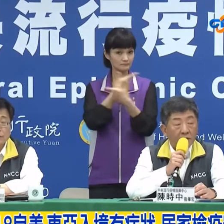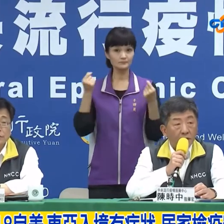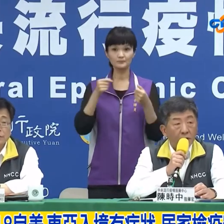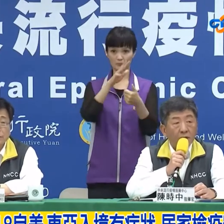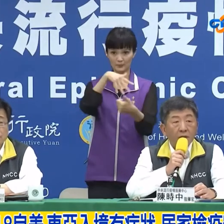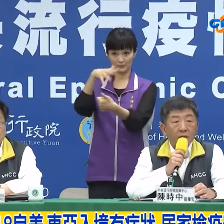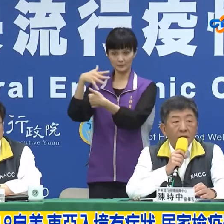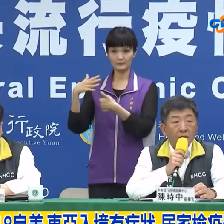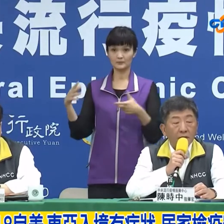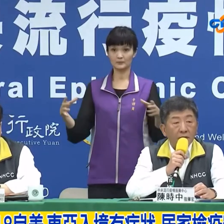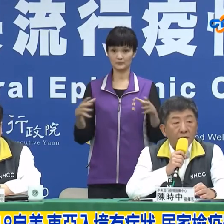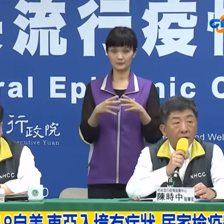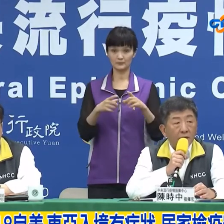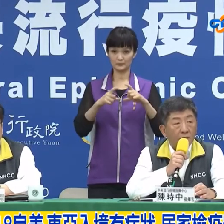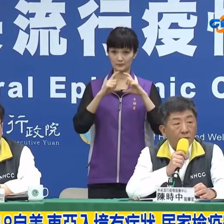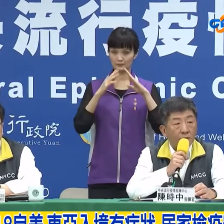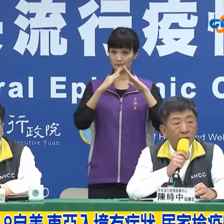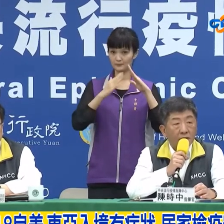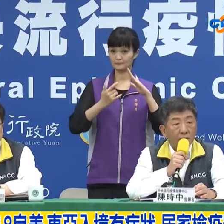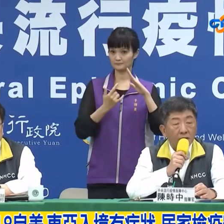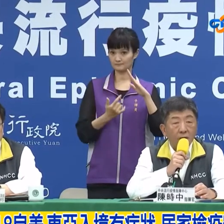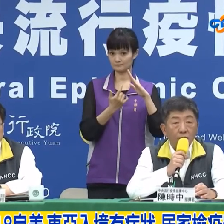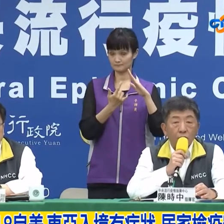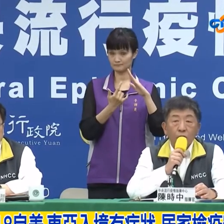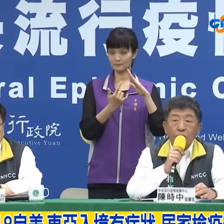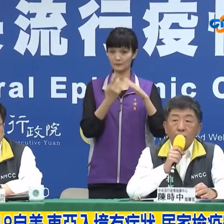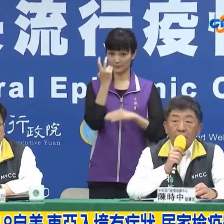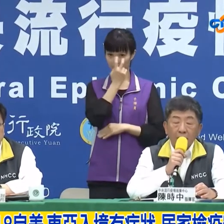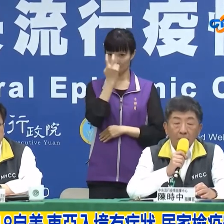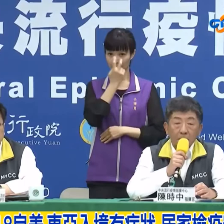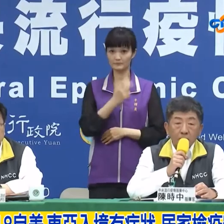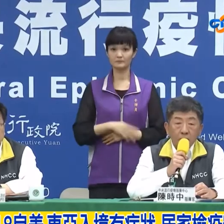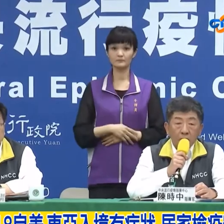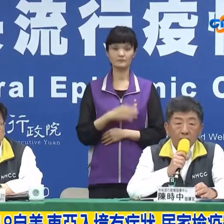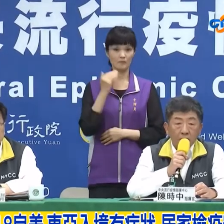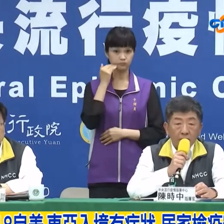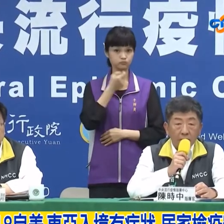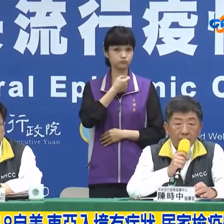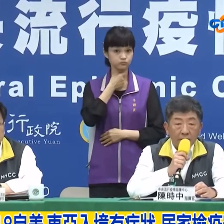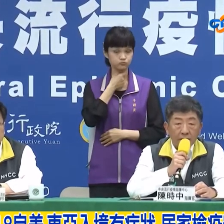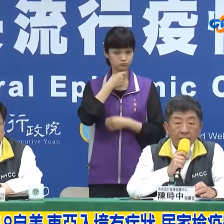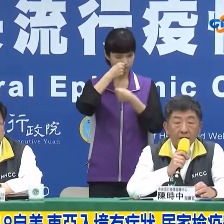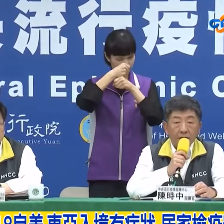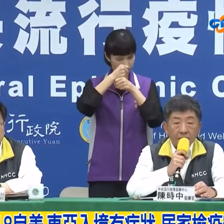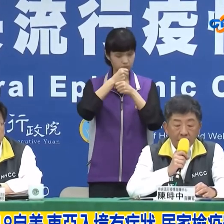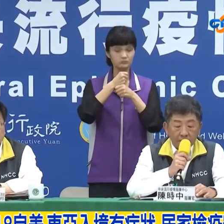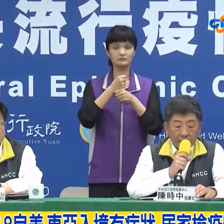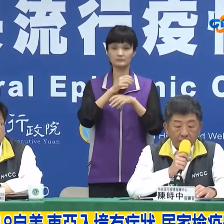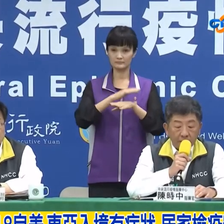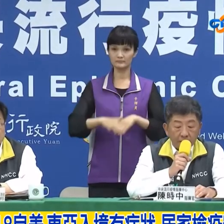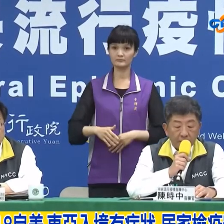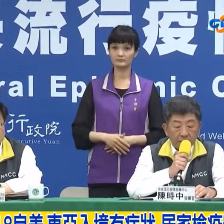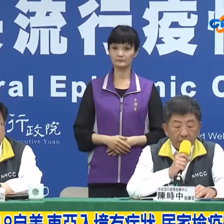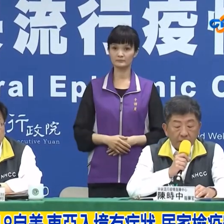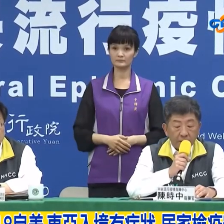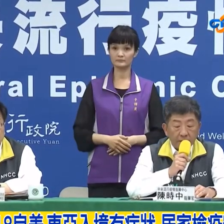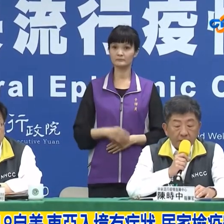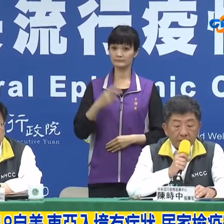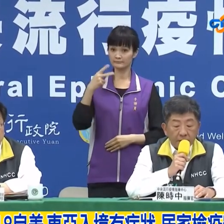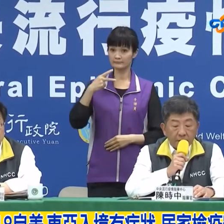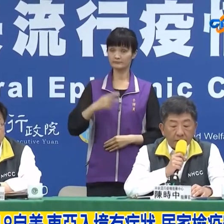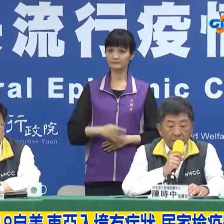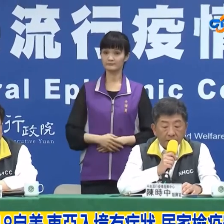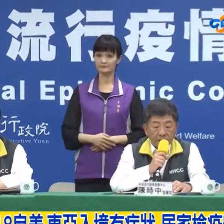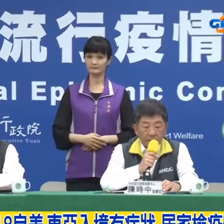那并且对相关的哈，我们需要检的，我们全部都把它，哈，能够来裁剪。那今天我们仍然